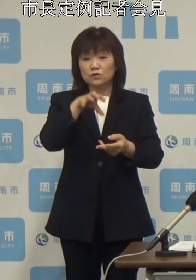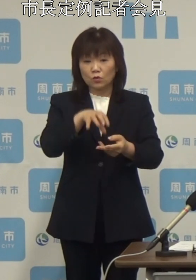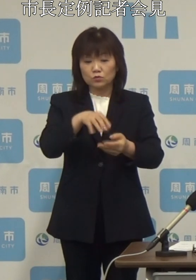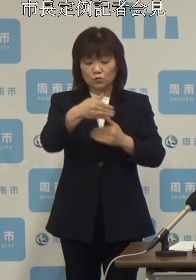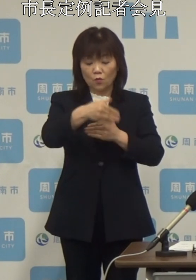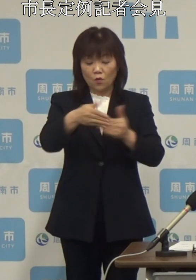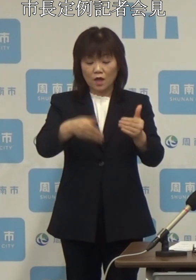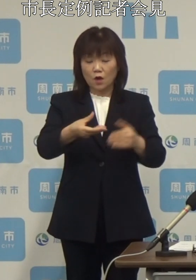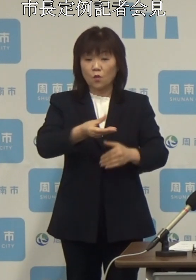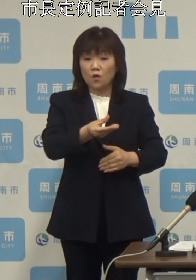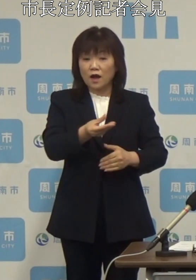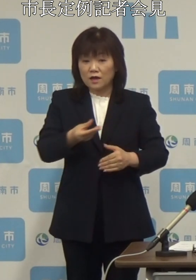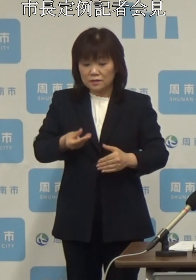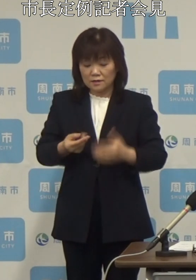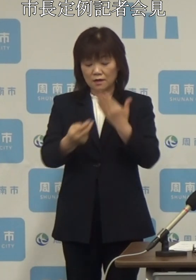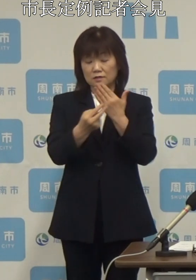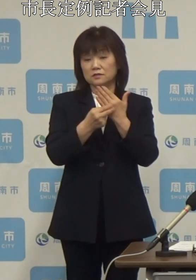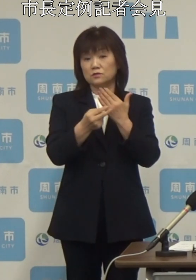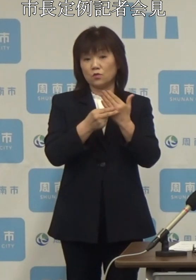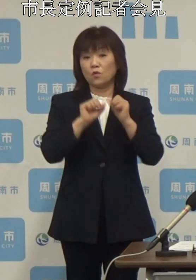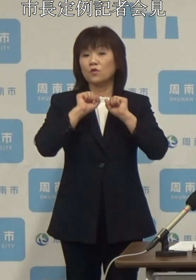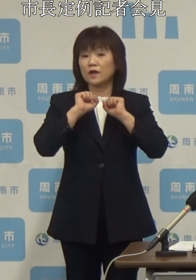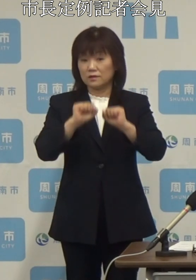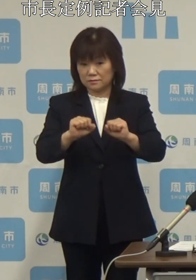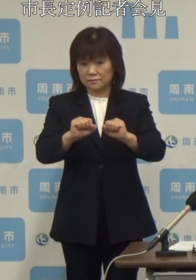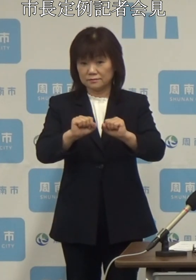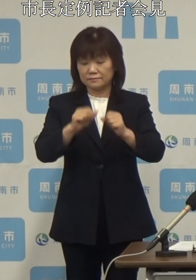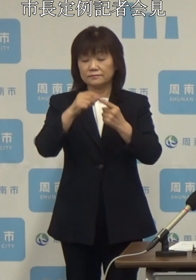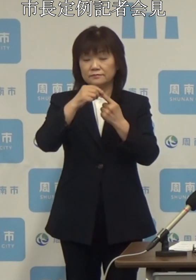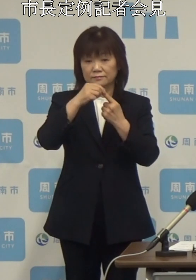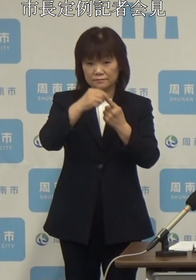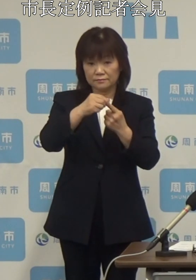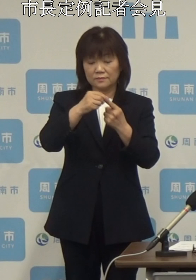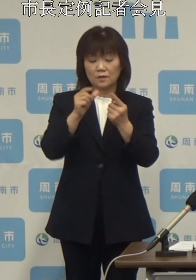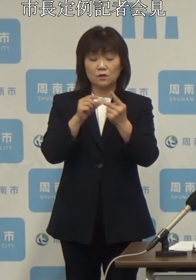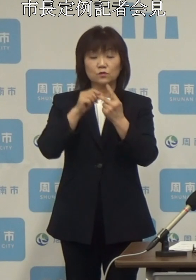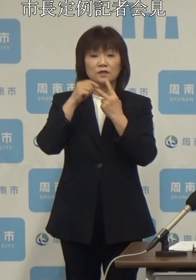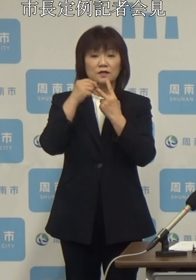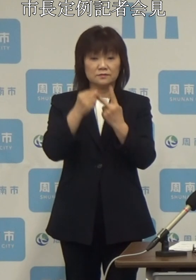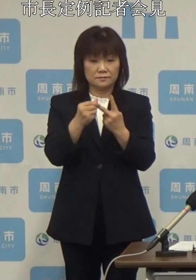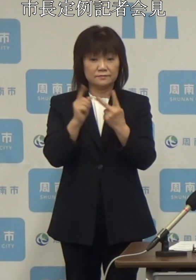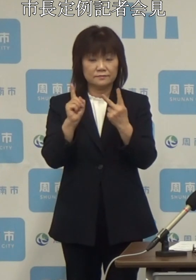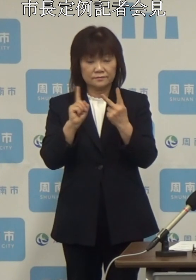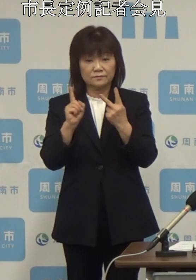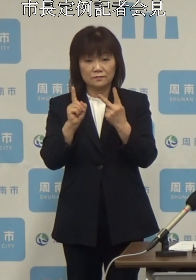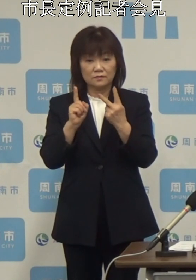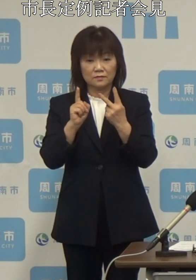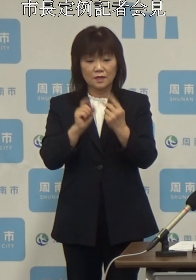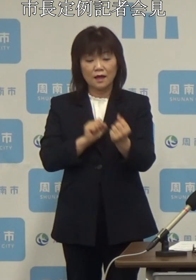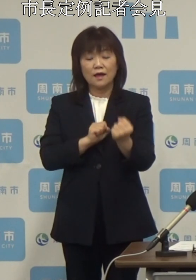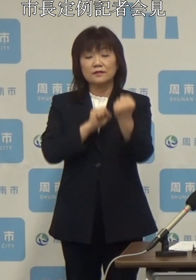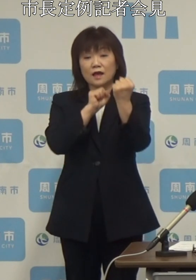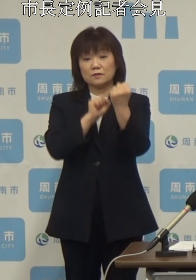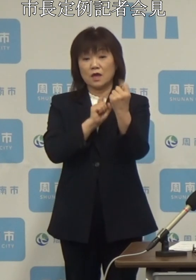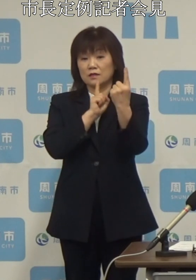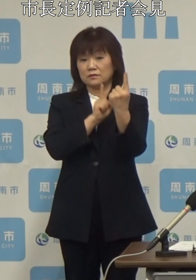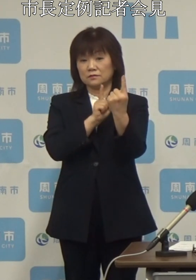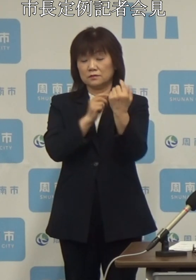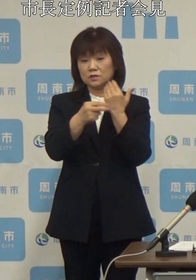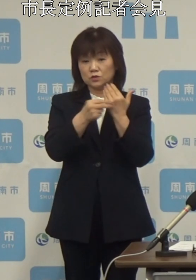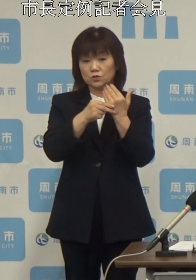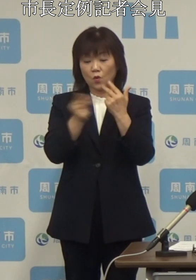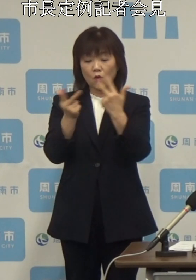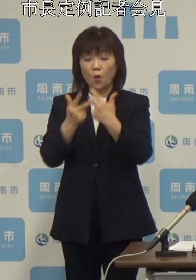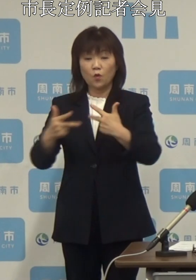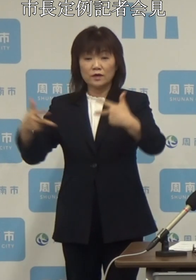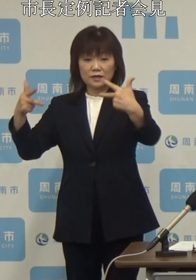ペースを活用して診療が行われるということです。2つ目は対面診療とオン